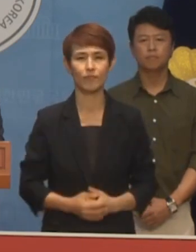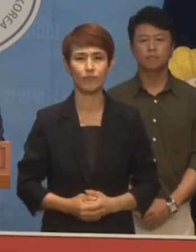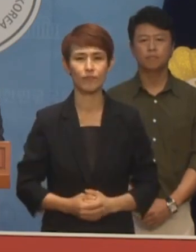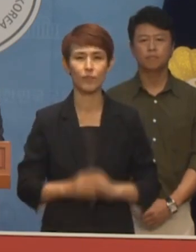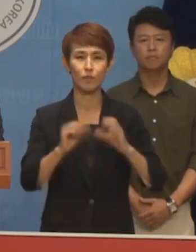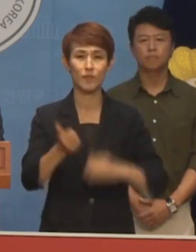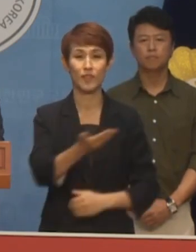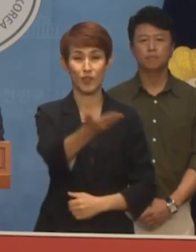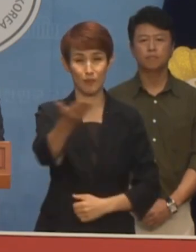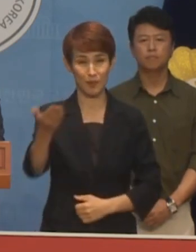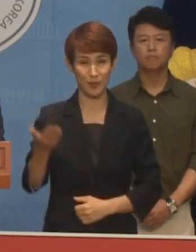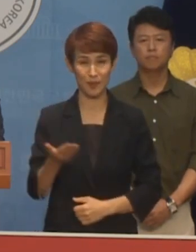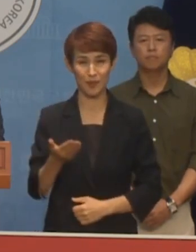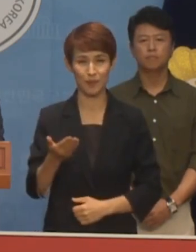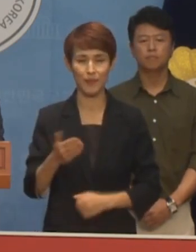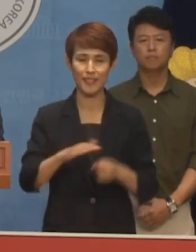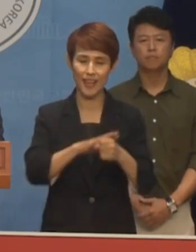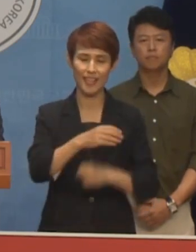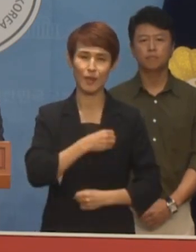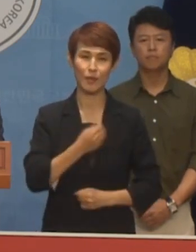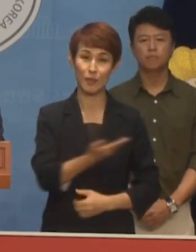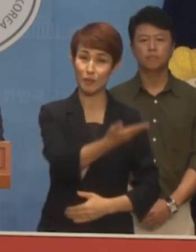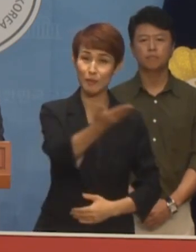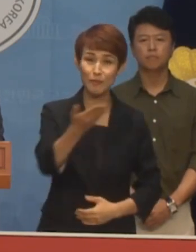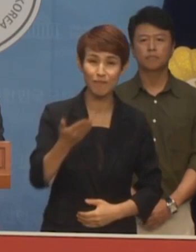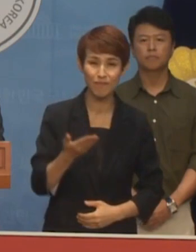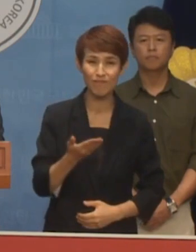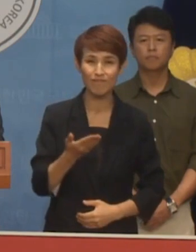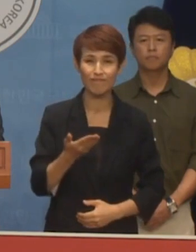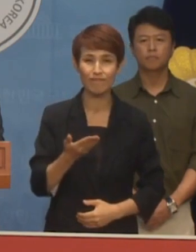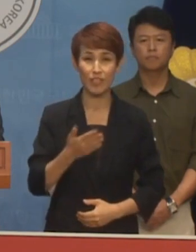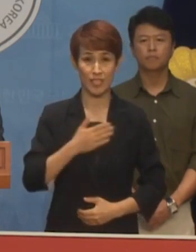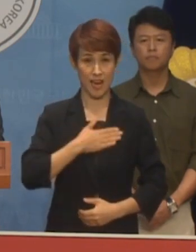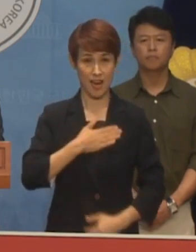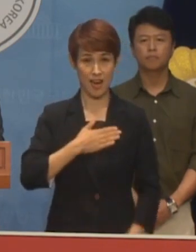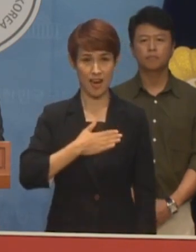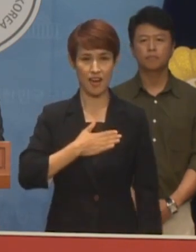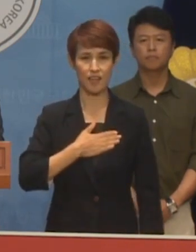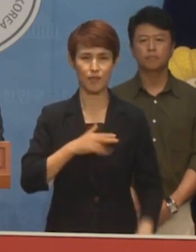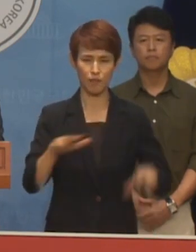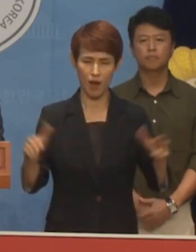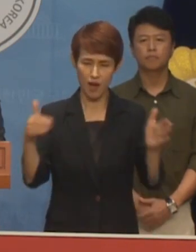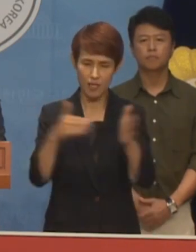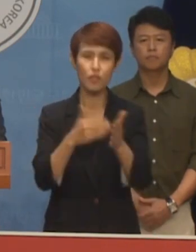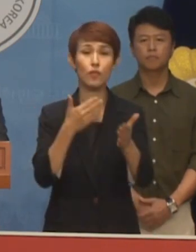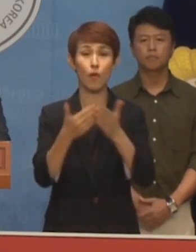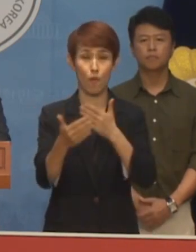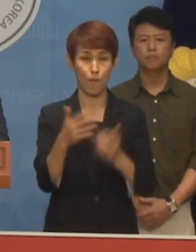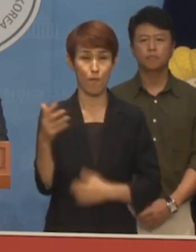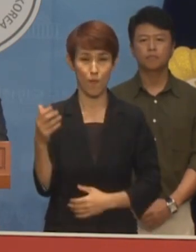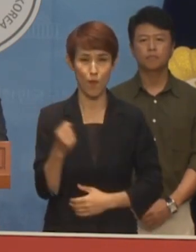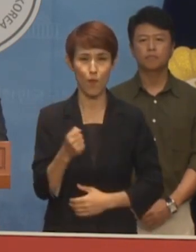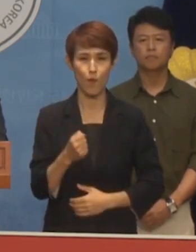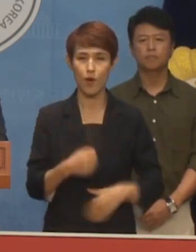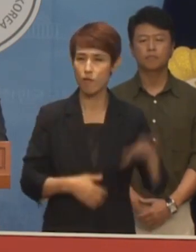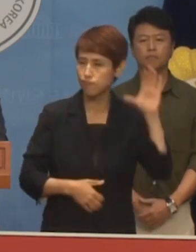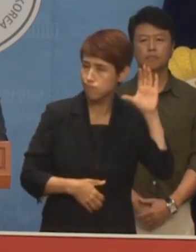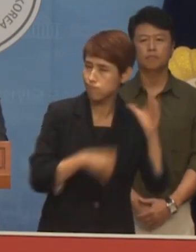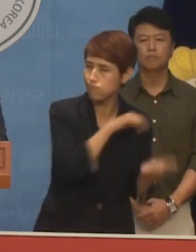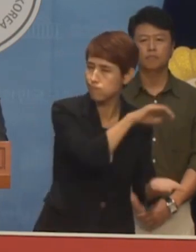존경하는 국민 여러분, 사랑하는 당원 동지 여러분, 저 박홍준은 그간의 경험을 토대로 스피커뿐만